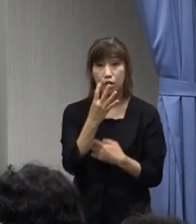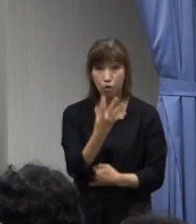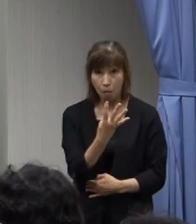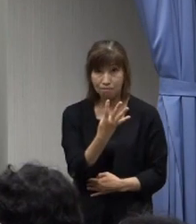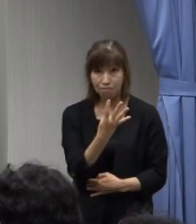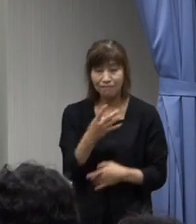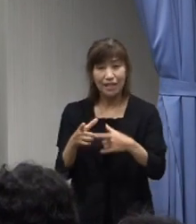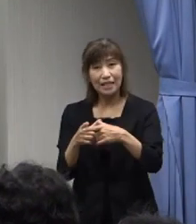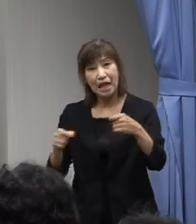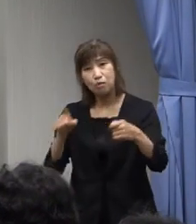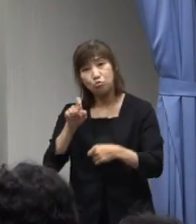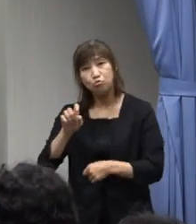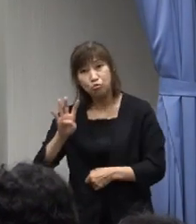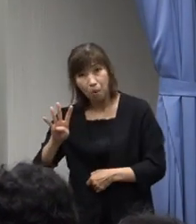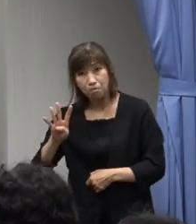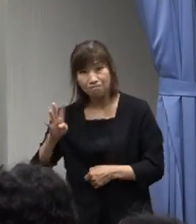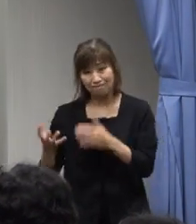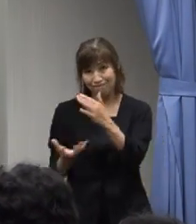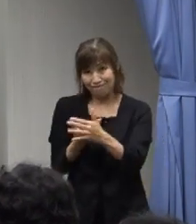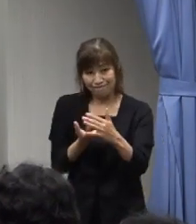例になっています。